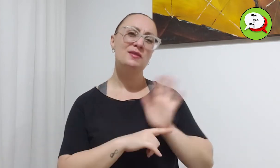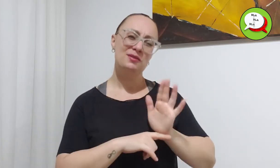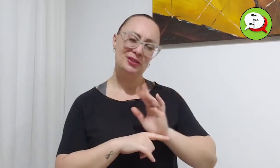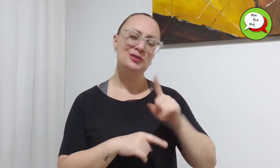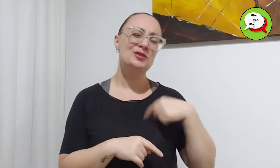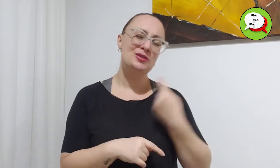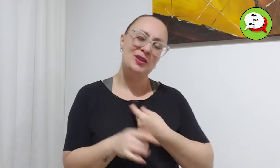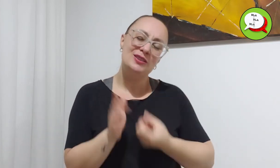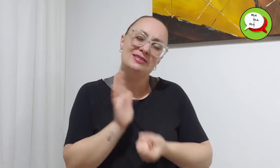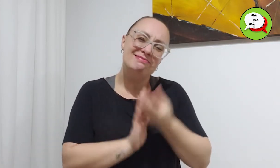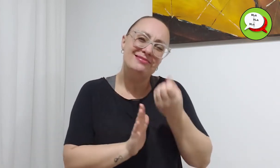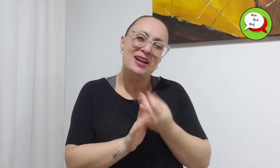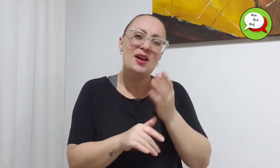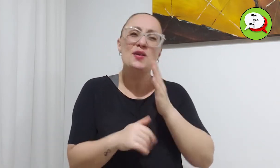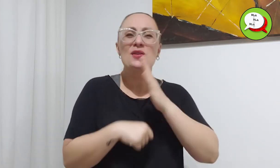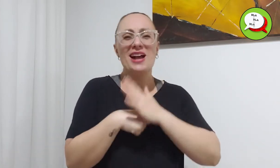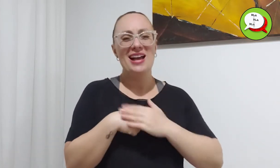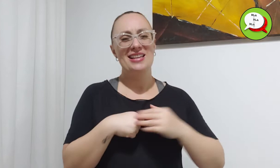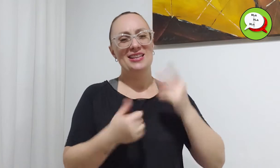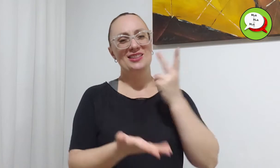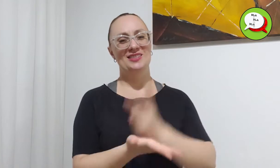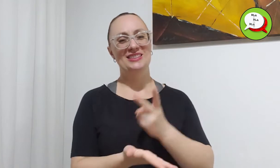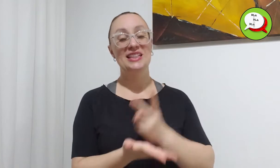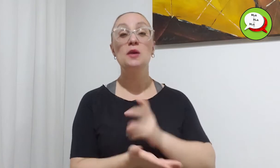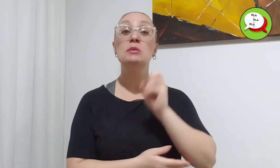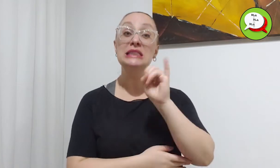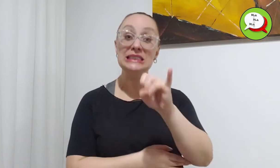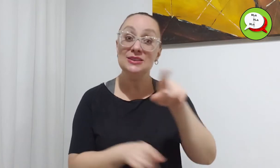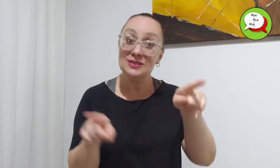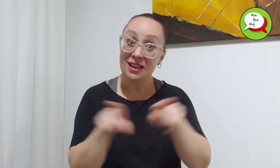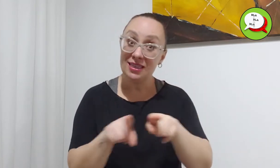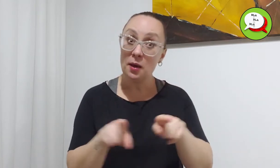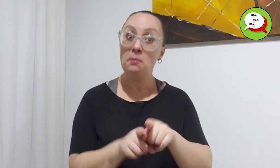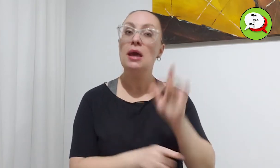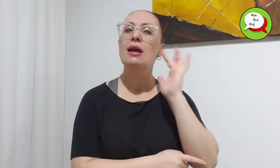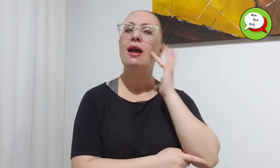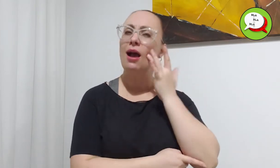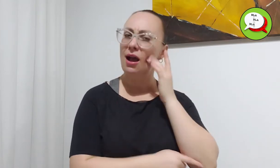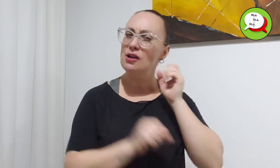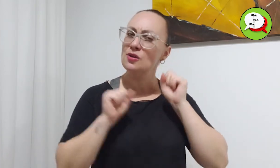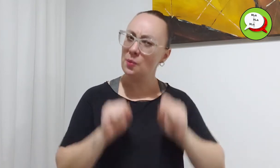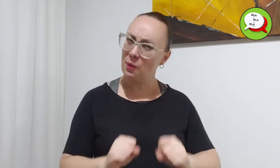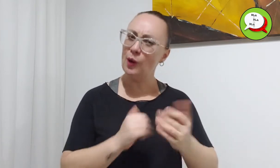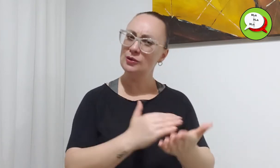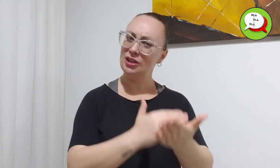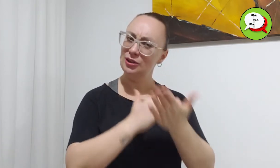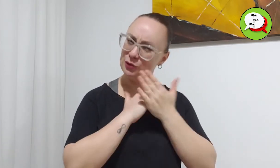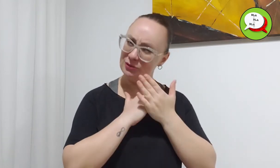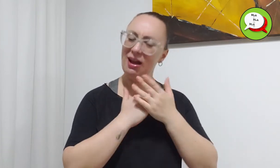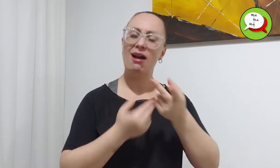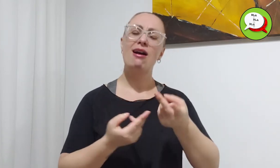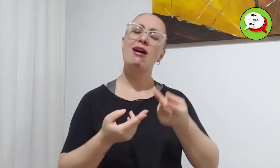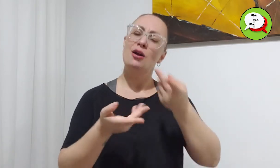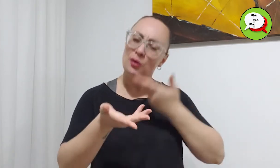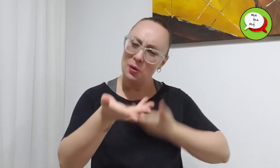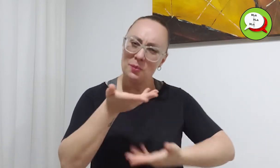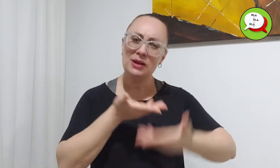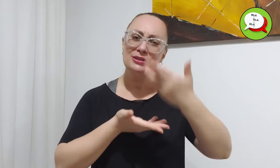esse vídeo que a gente produziu com tanto carinho. E aí, se você também acha que pode